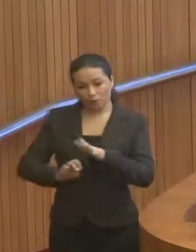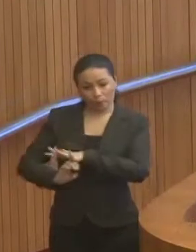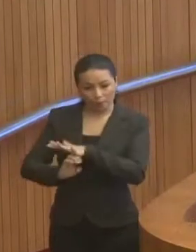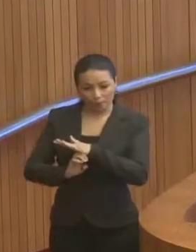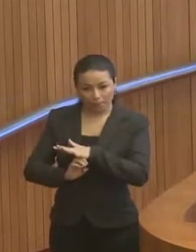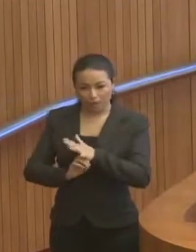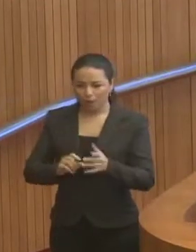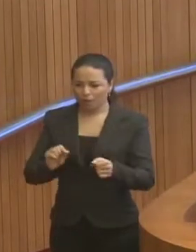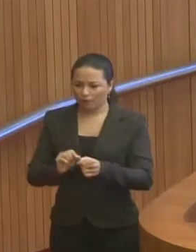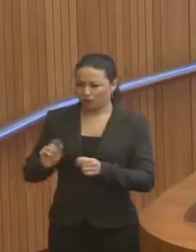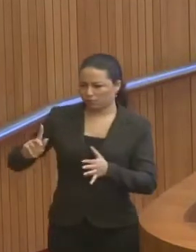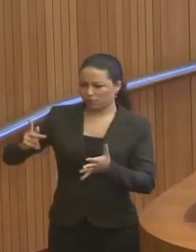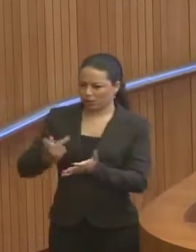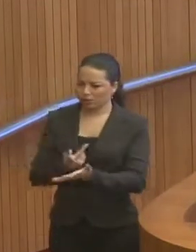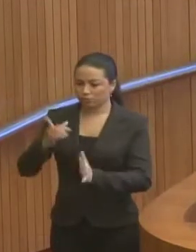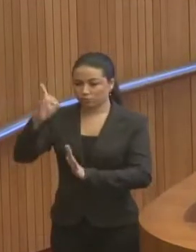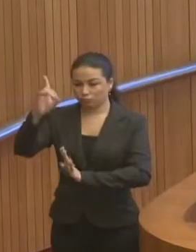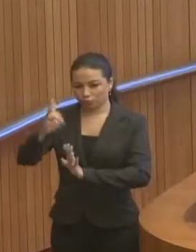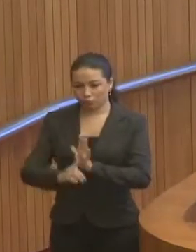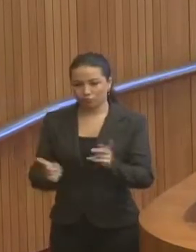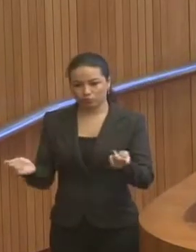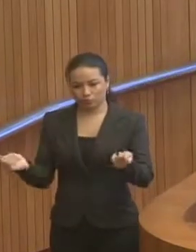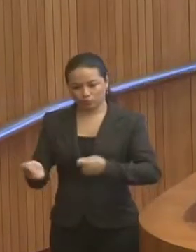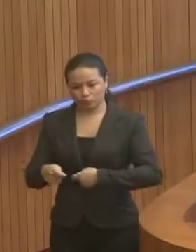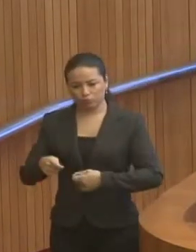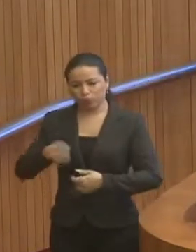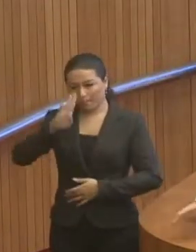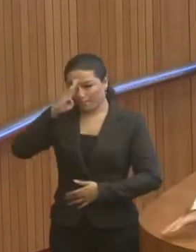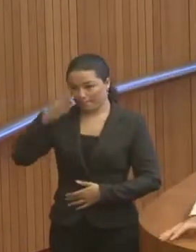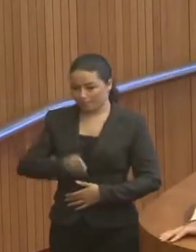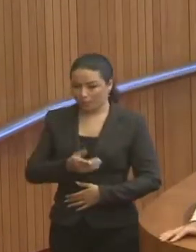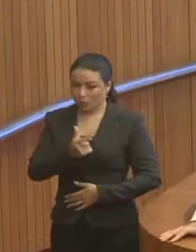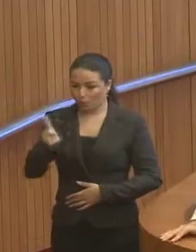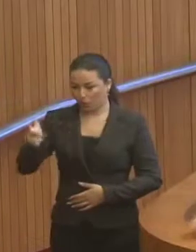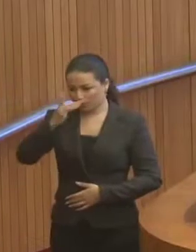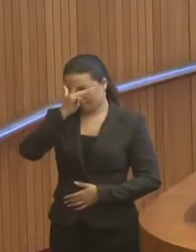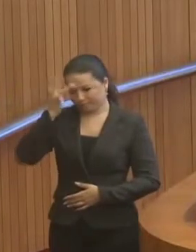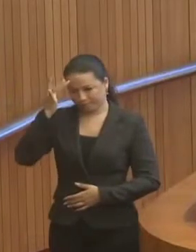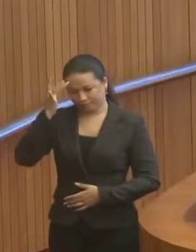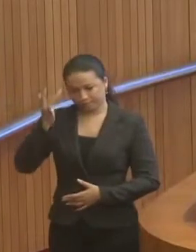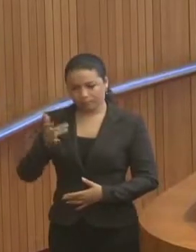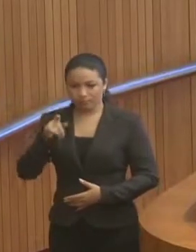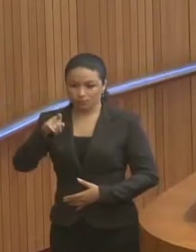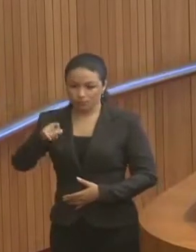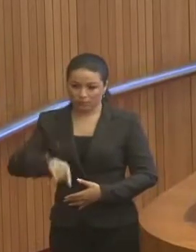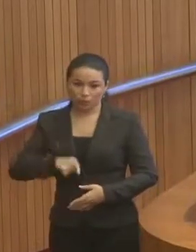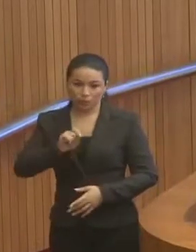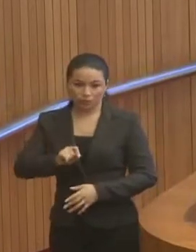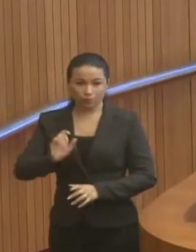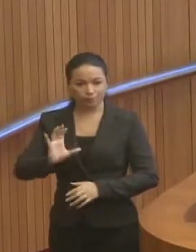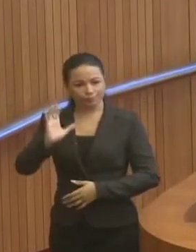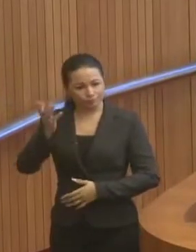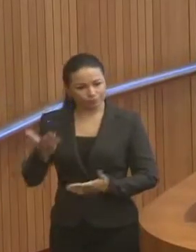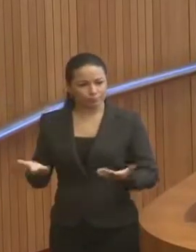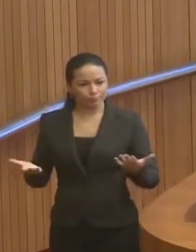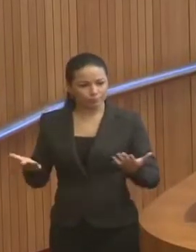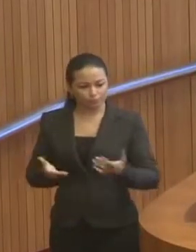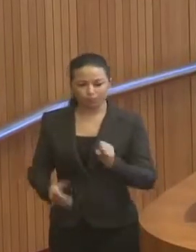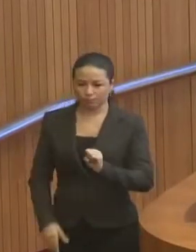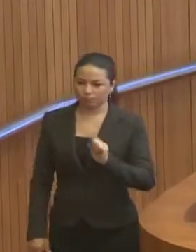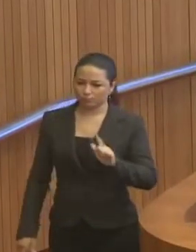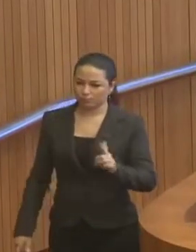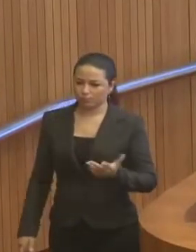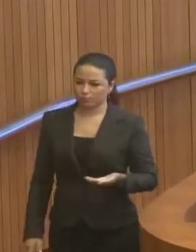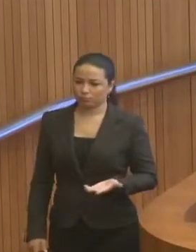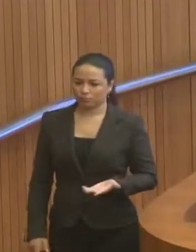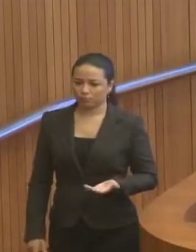constranger direitos e garantias fundamentais de outrem. É o que está acontecendo em São